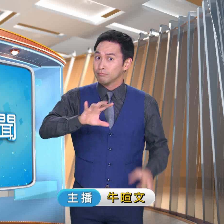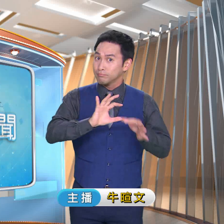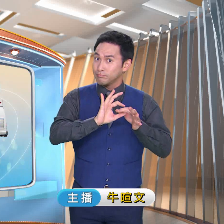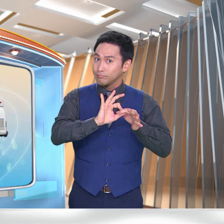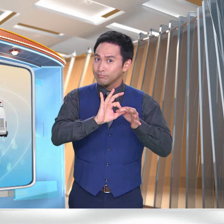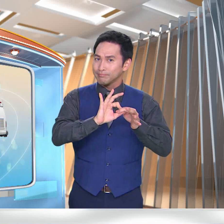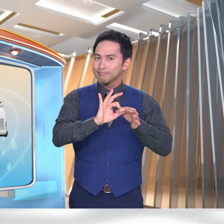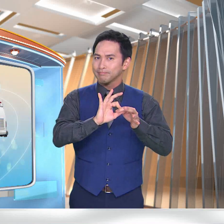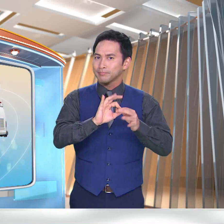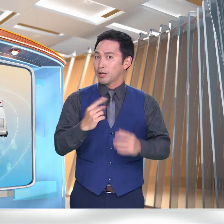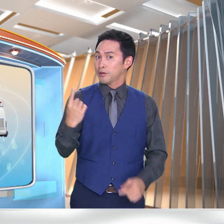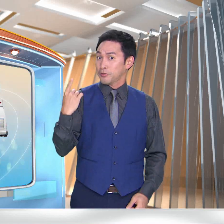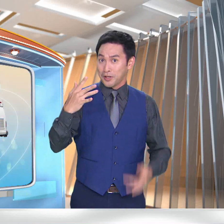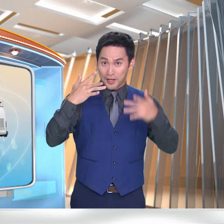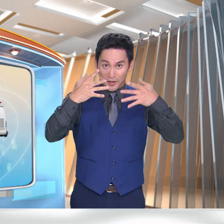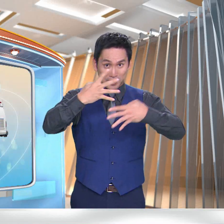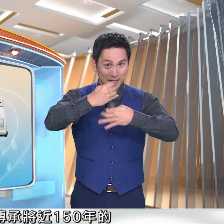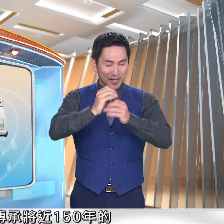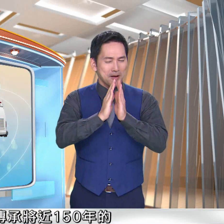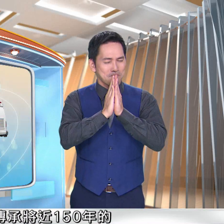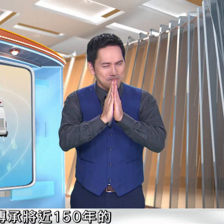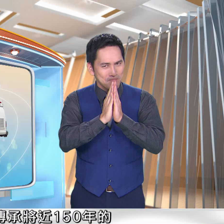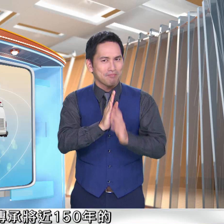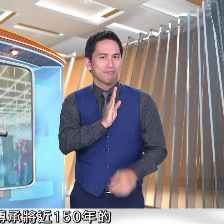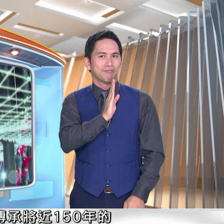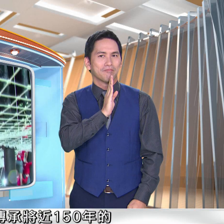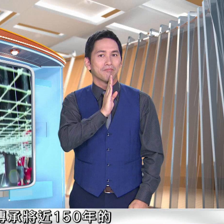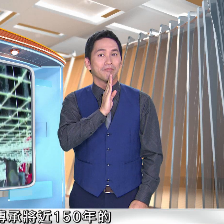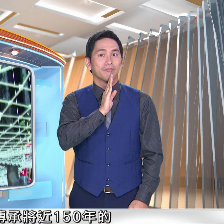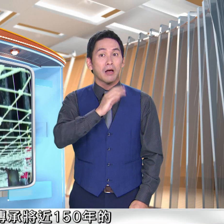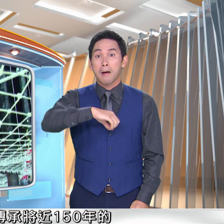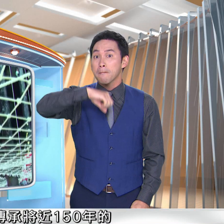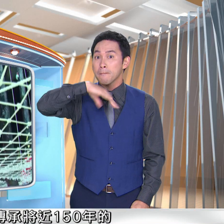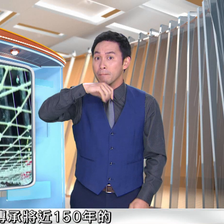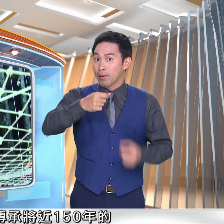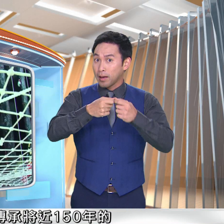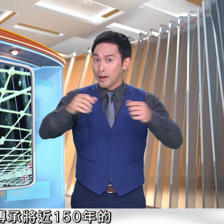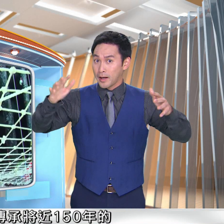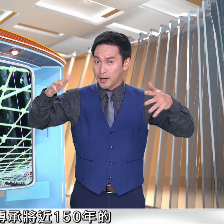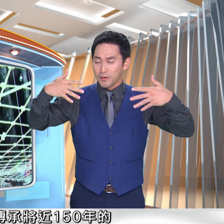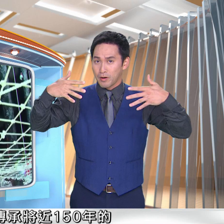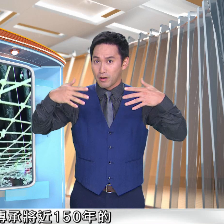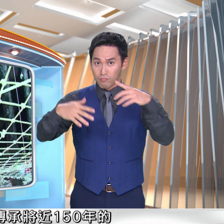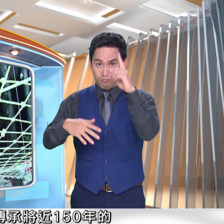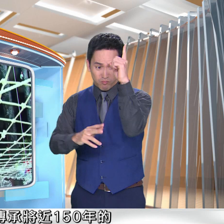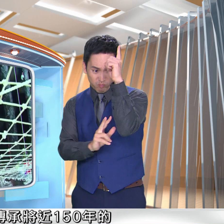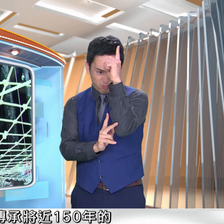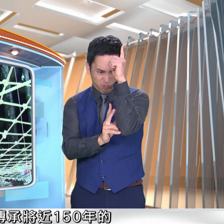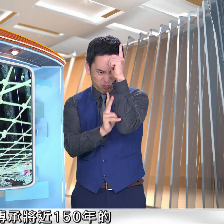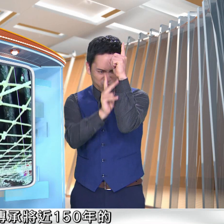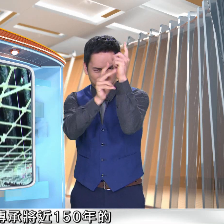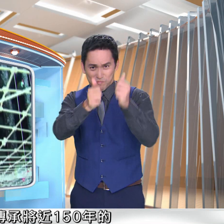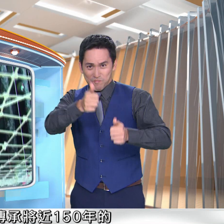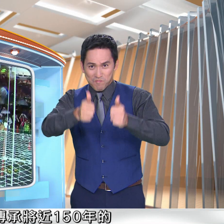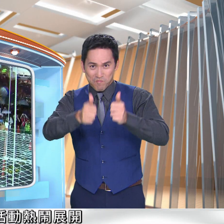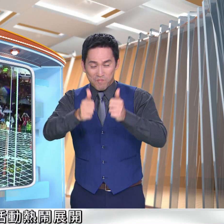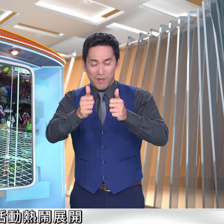首先来关心，昨天是中元节，而传承了将近150年的屏东恒